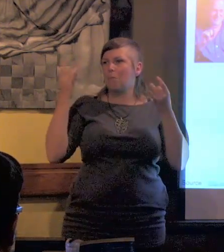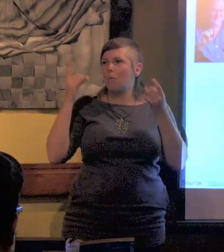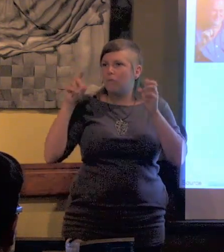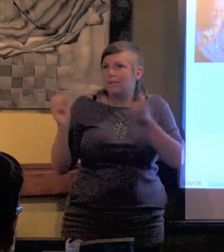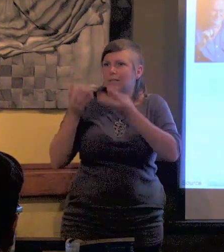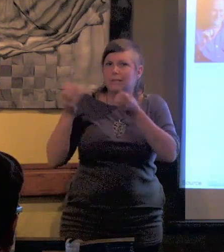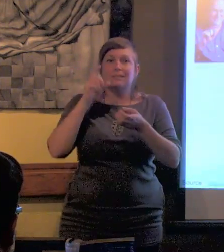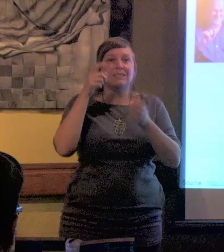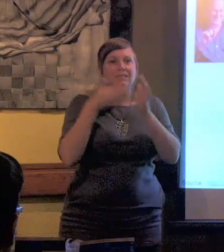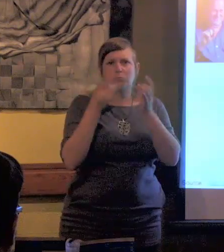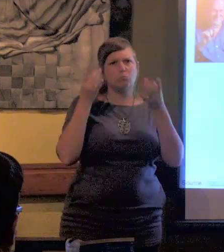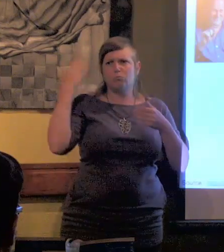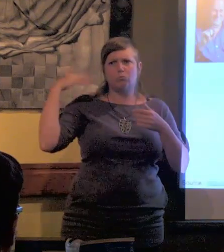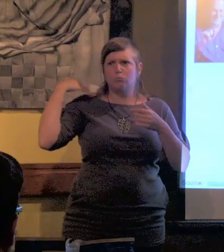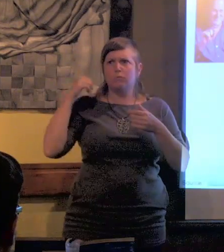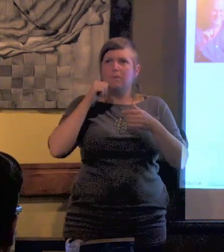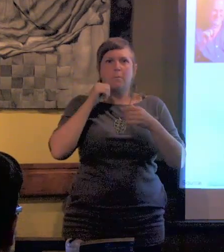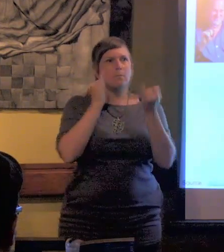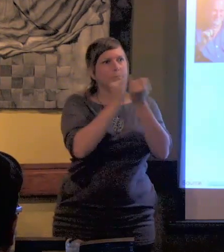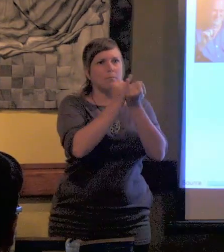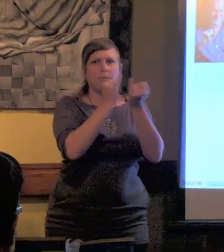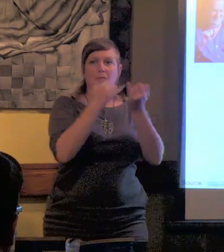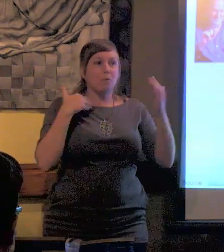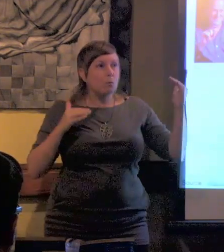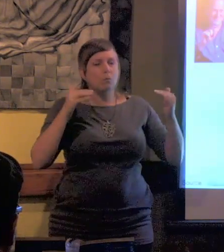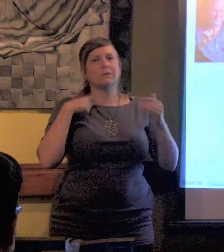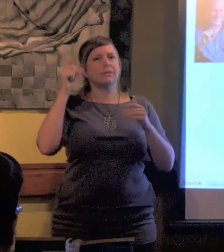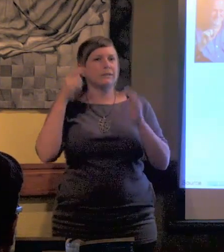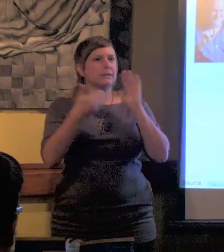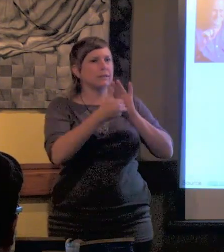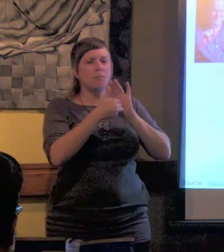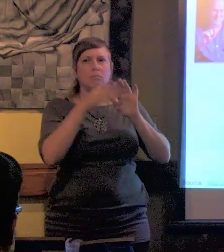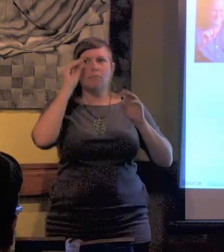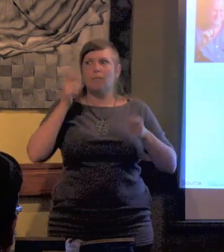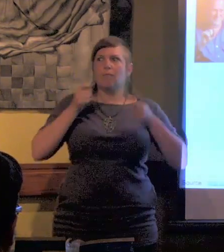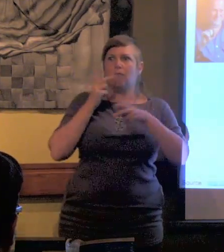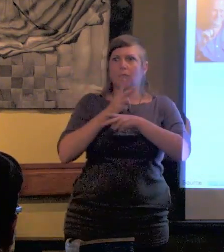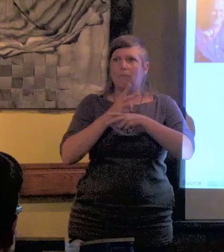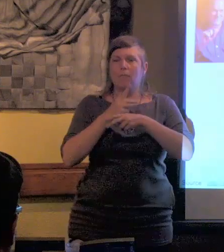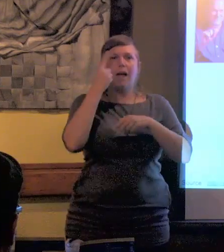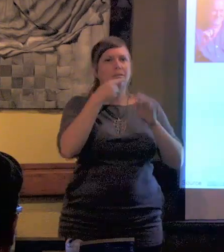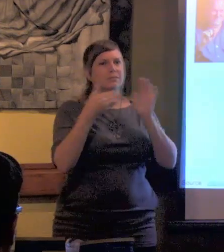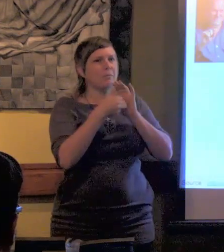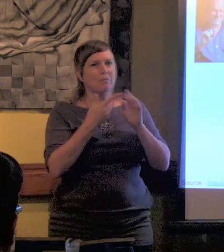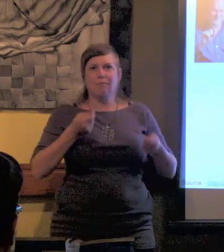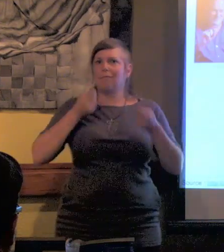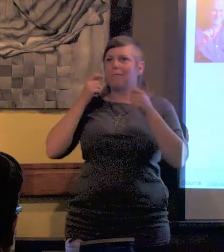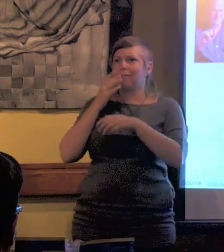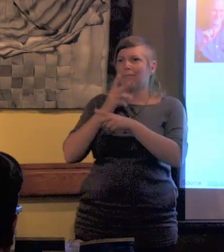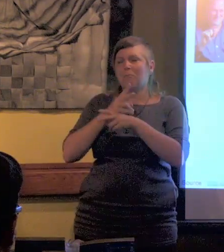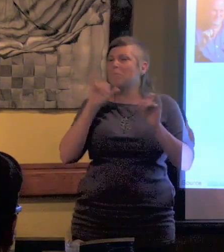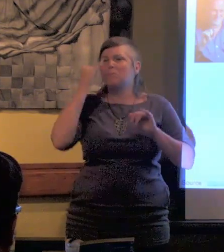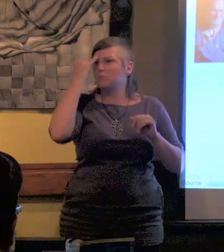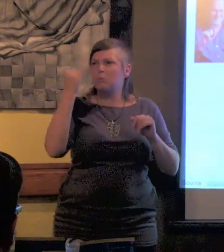Là. Faut créer des termes qu'on en a créés, le terme raciste, comme le féminisme, et ainsi de suite. Donc, c'est des termes qui ont été créés selon